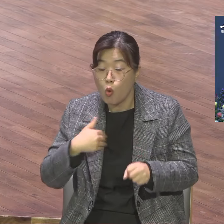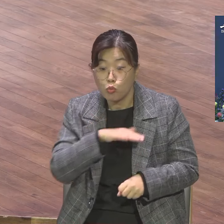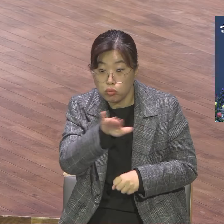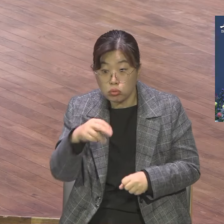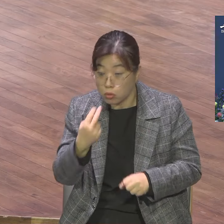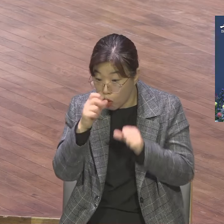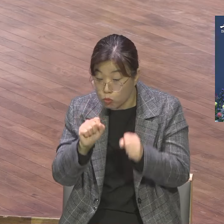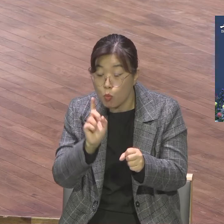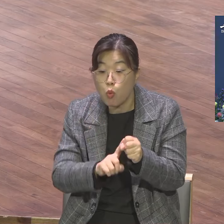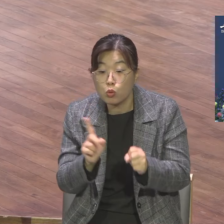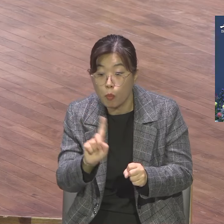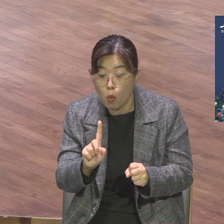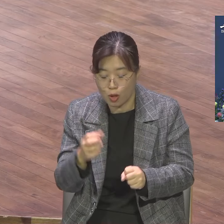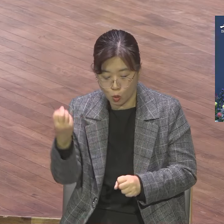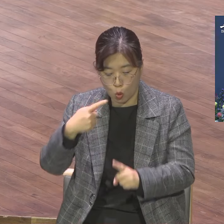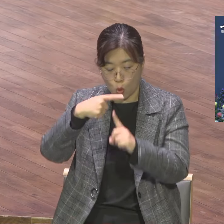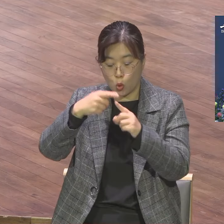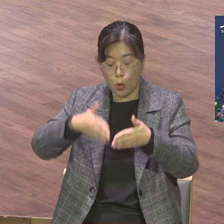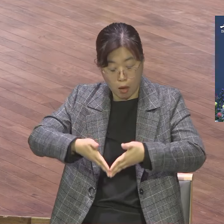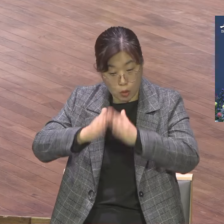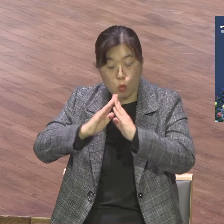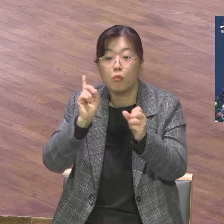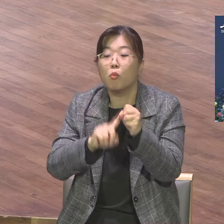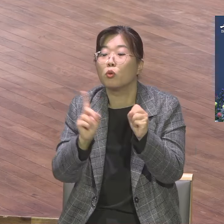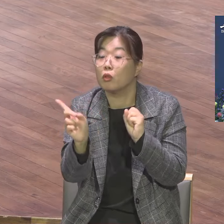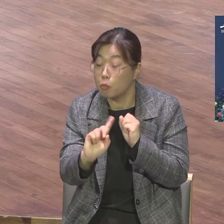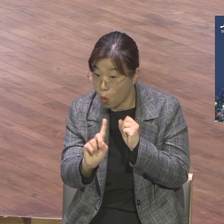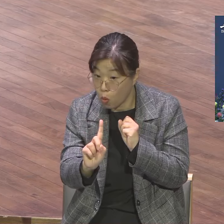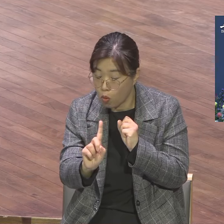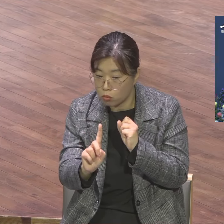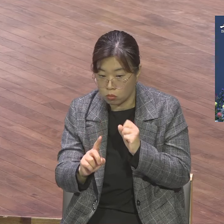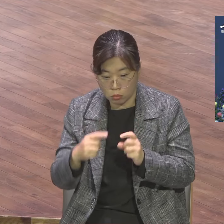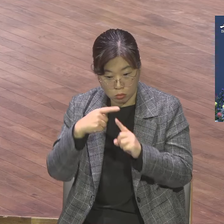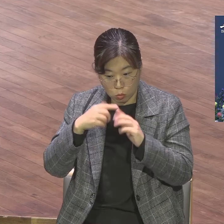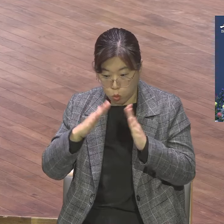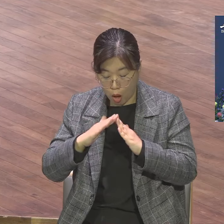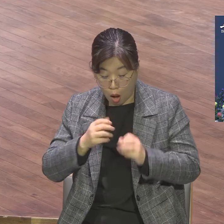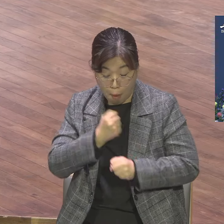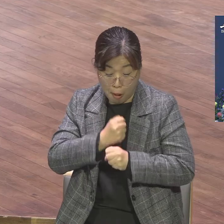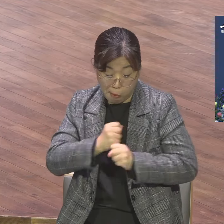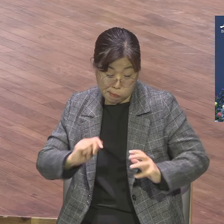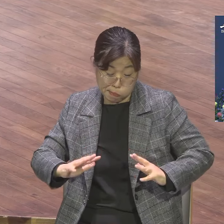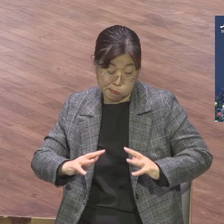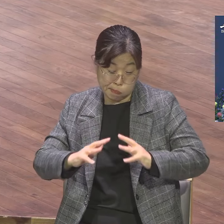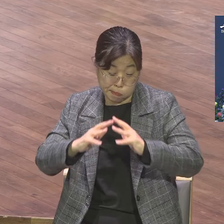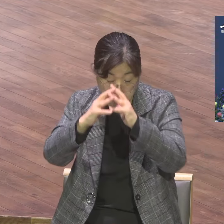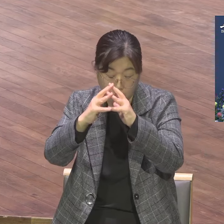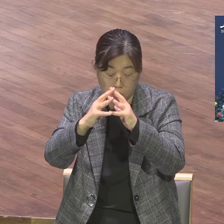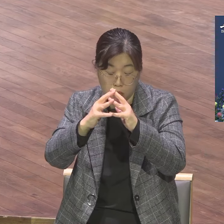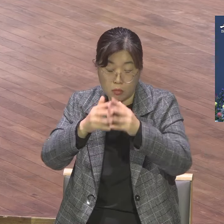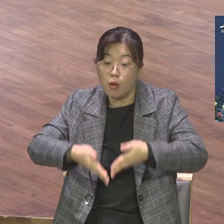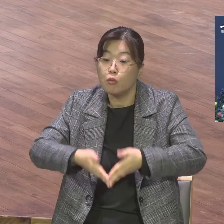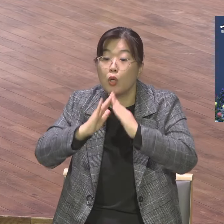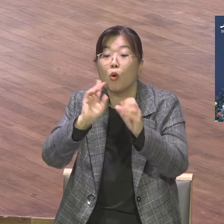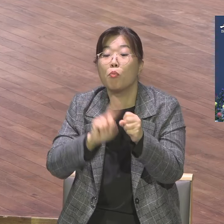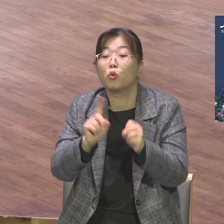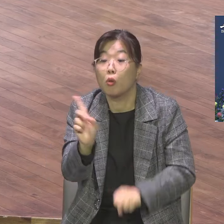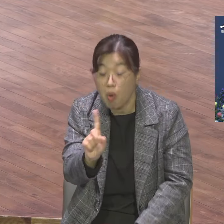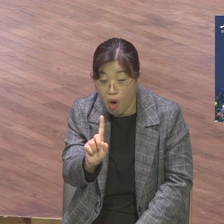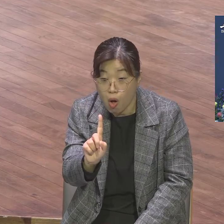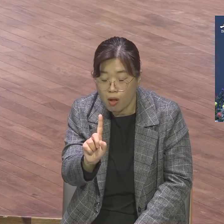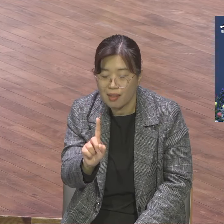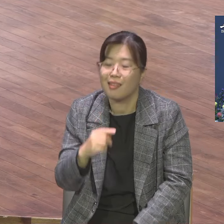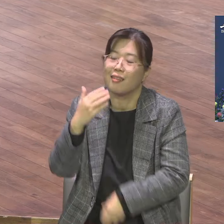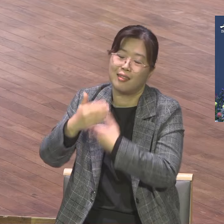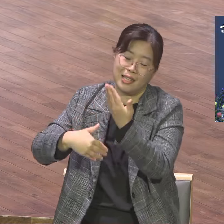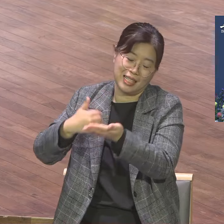목적. 이 교회의 존재 목적이 뭐냐? 교회의 존재 목적. 하나님의 영광을 위하여. 하나님의 영광을